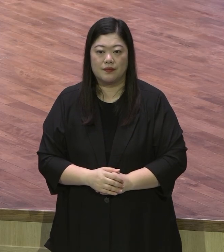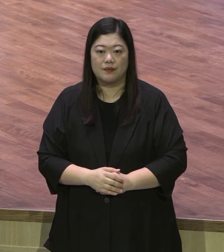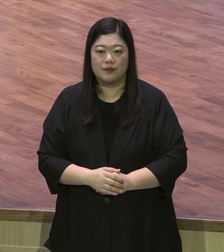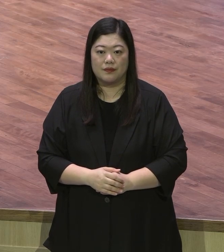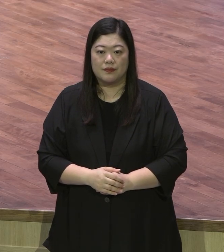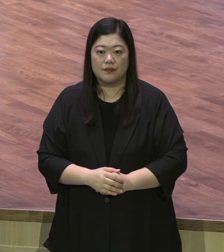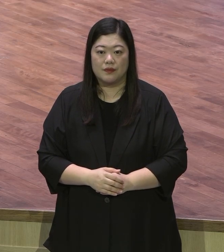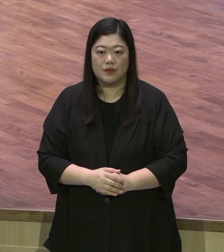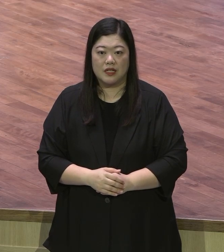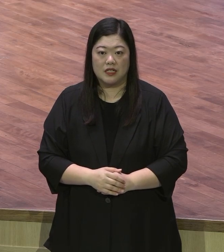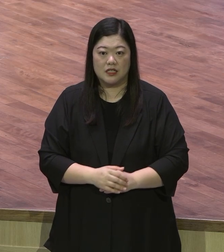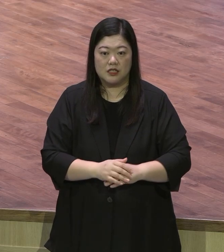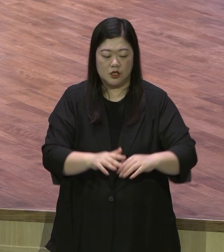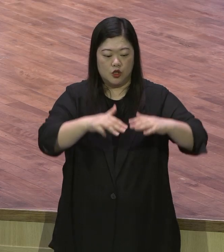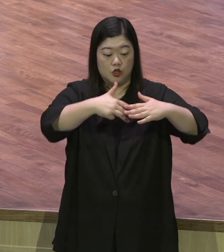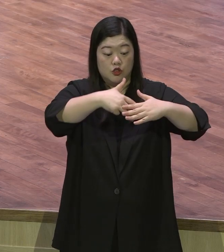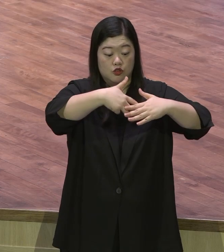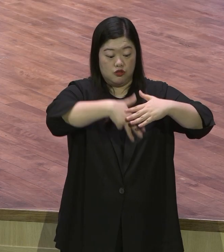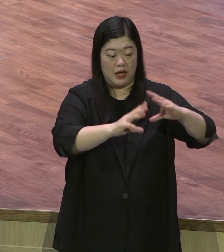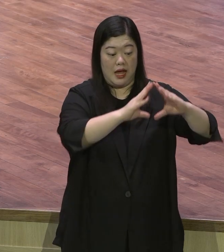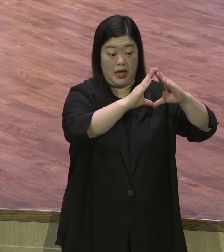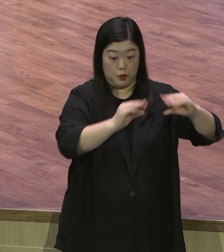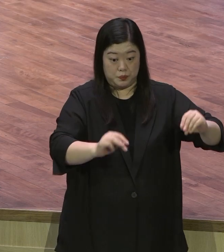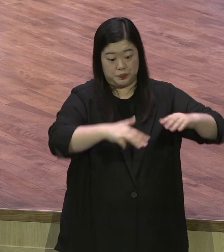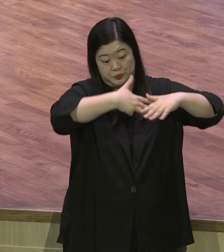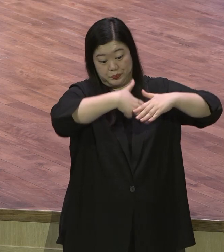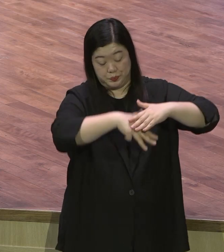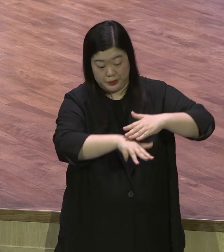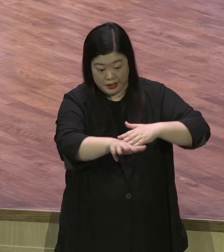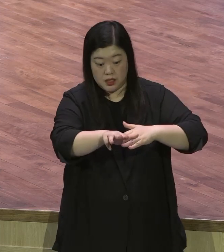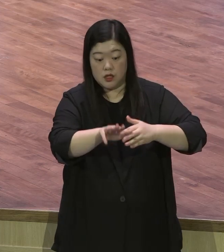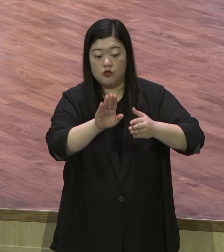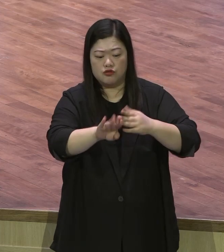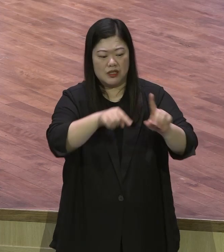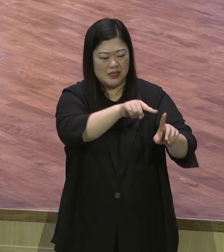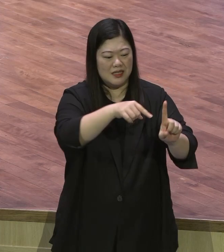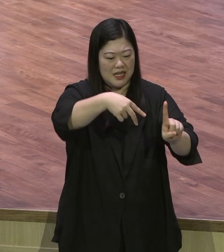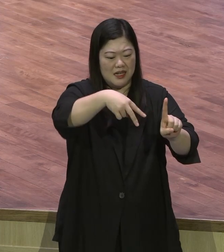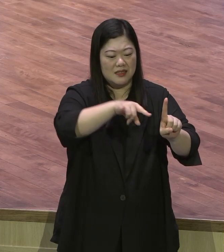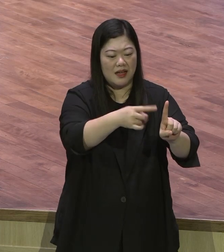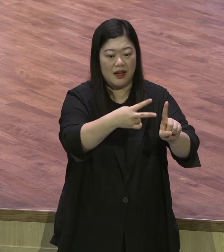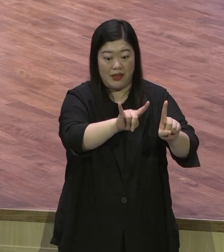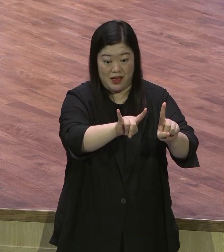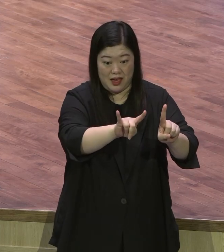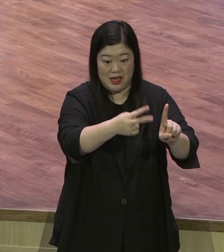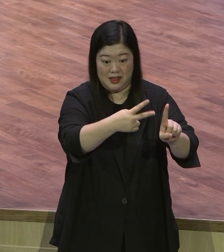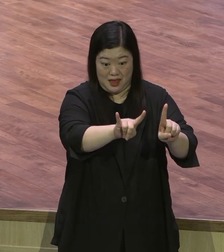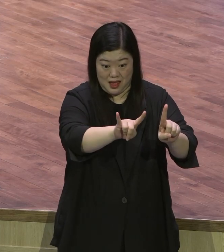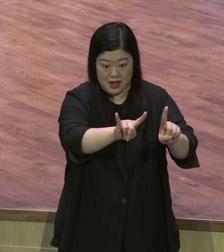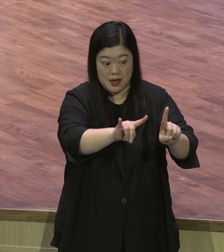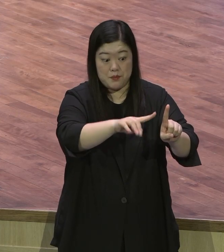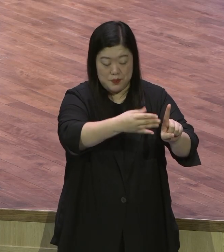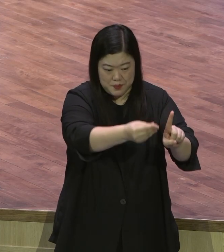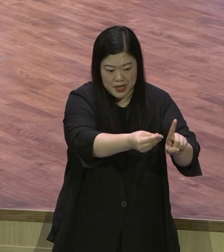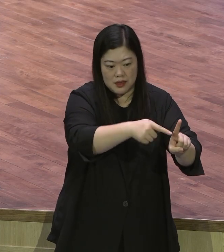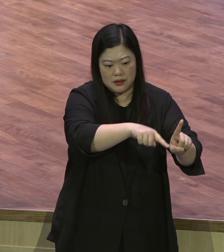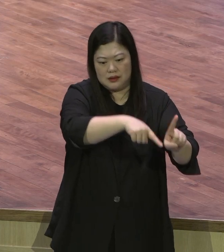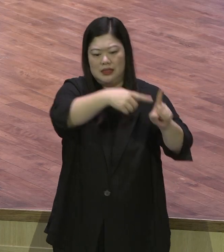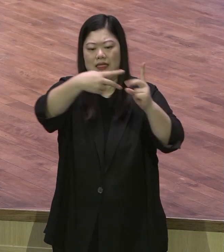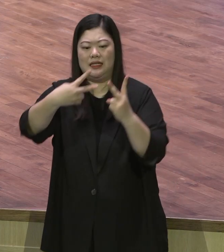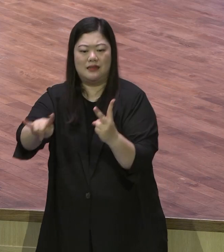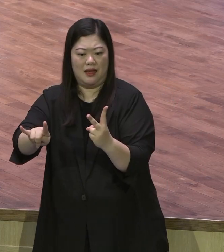이 출애굽 2세대들이요. 이 모세는 출애굽 2세대들 이제 2세대들이니까 이들이